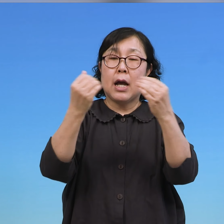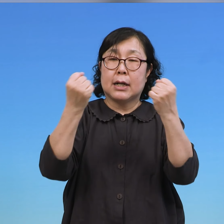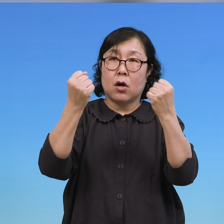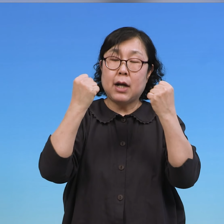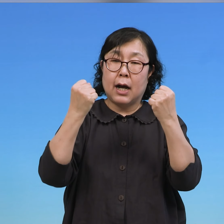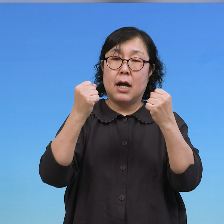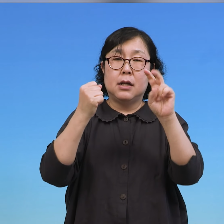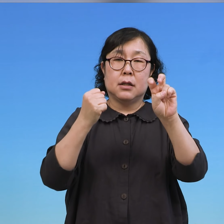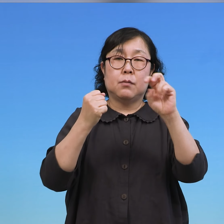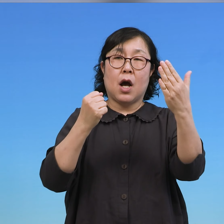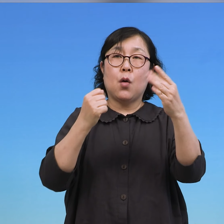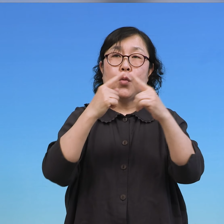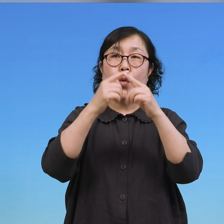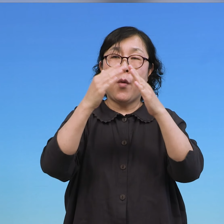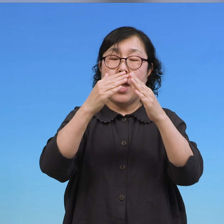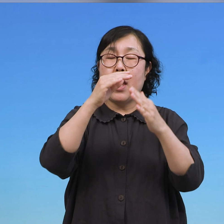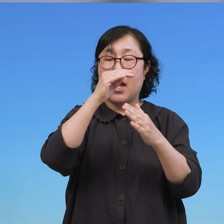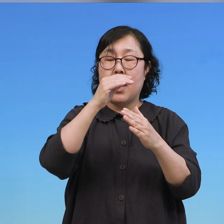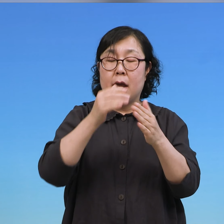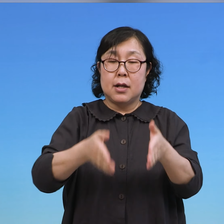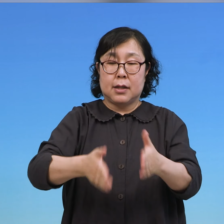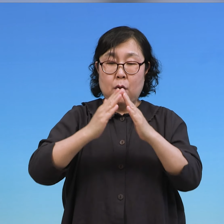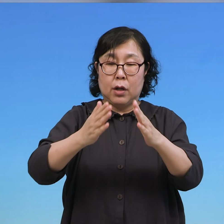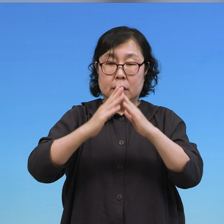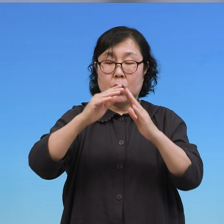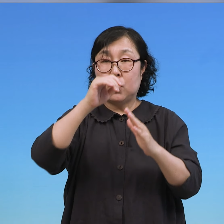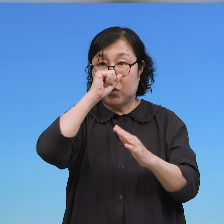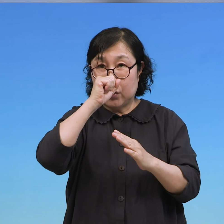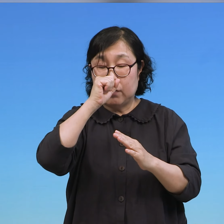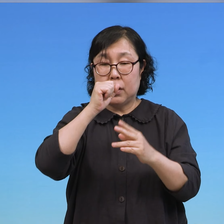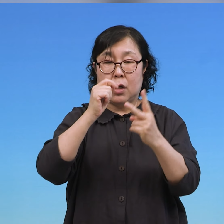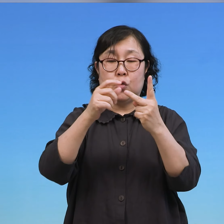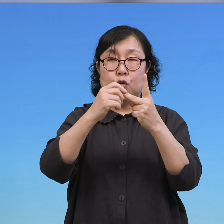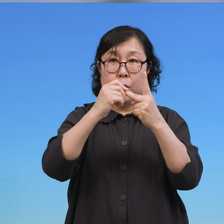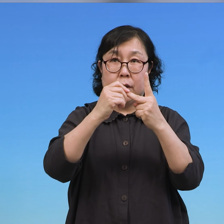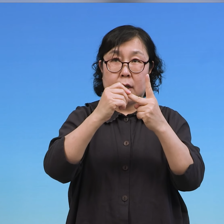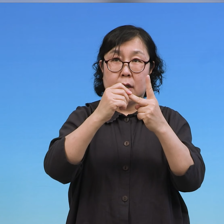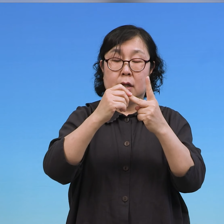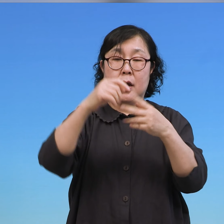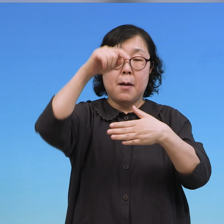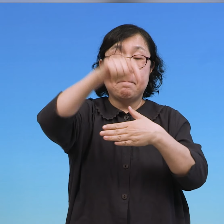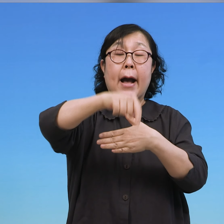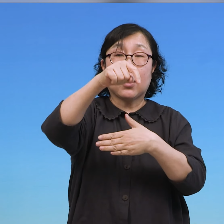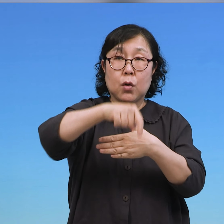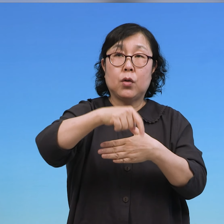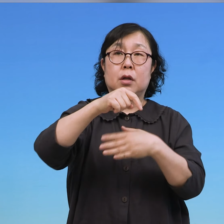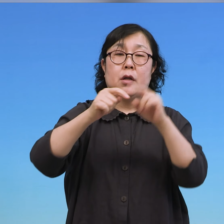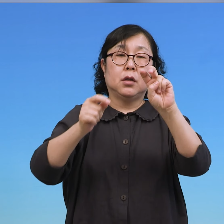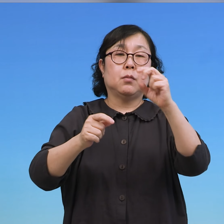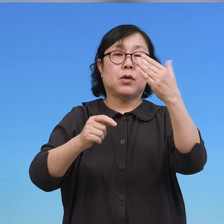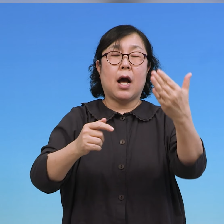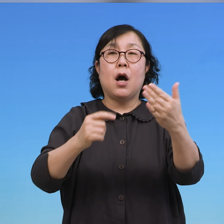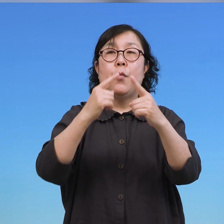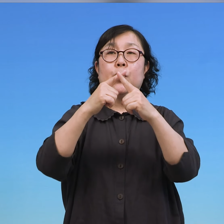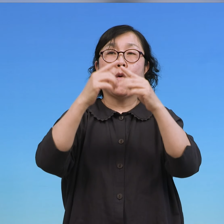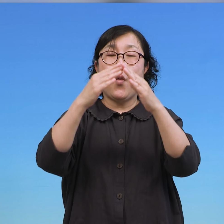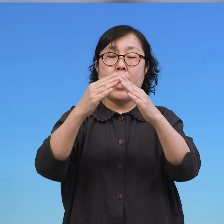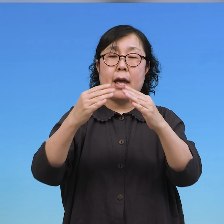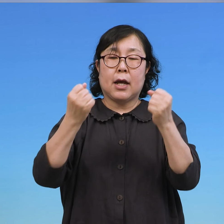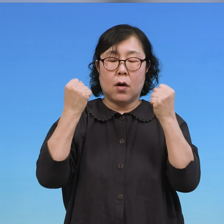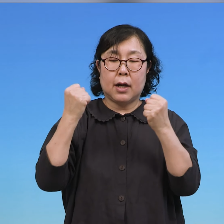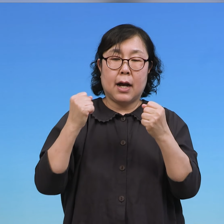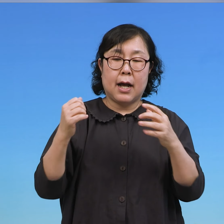건강한 29개의 교회가 세워지는 것도 중요하지만 2번째는 더 큰 꿈입니다. 밖으로는 이 29교회의